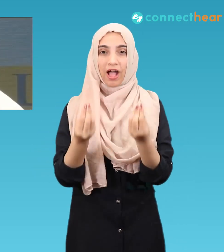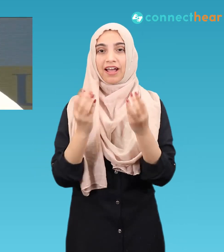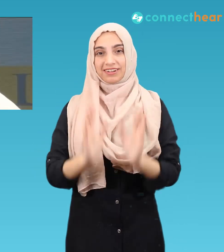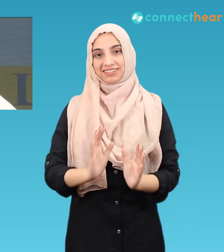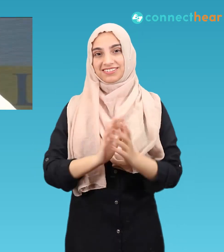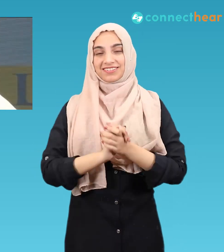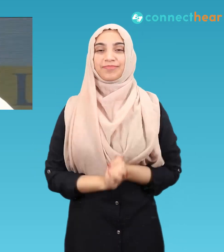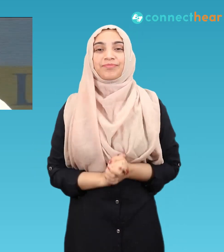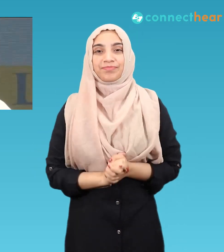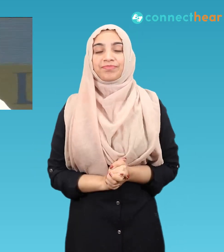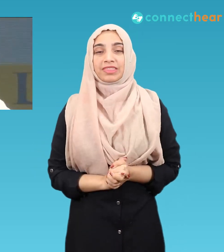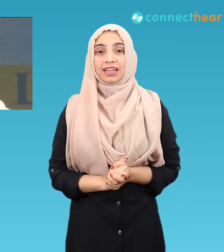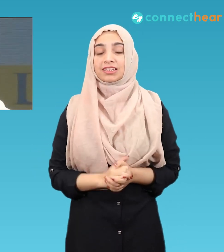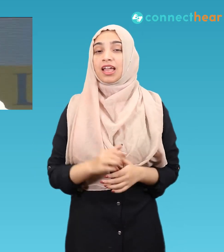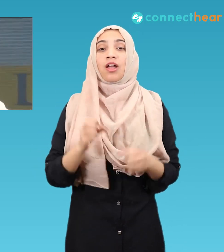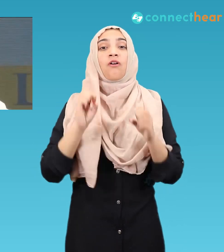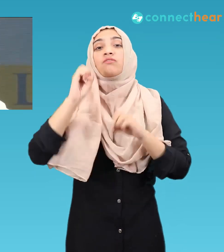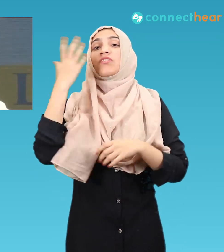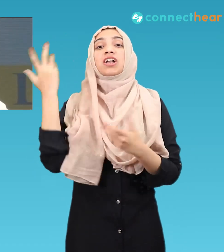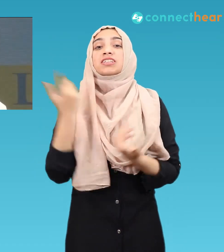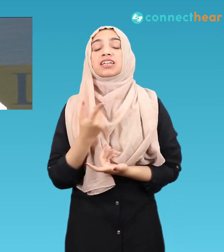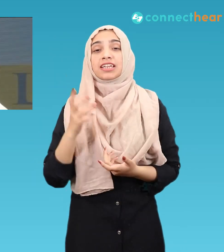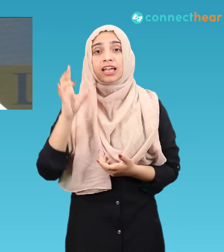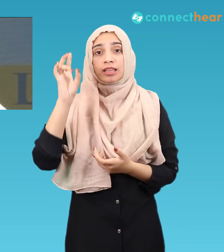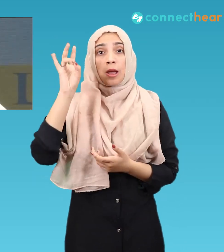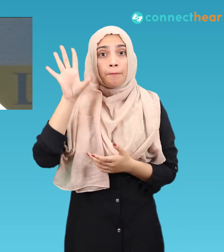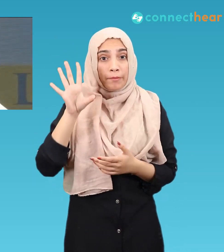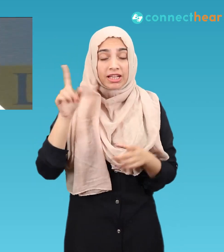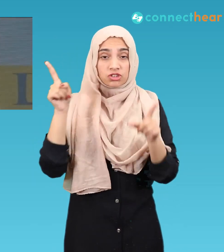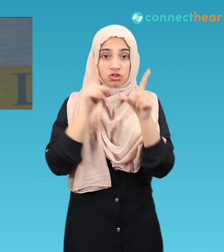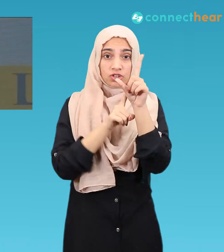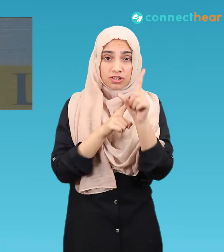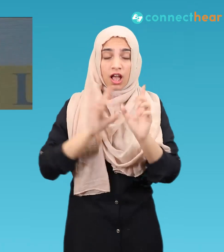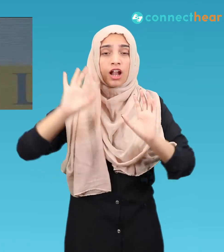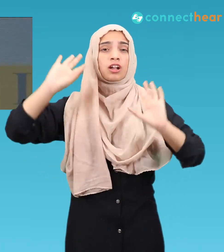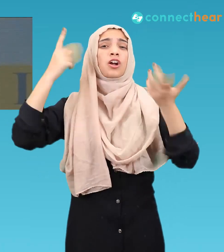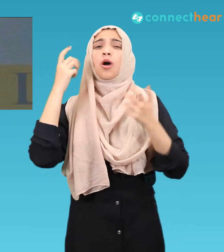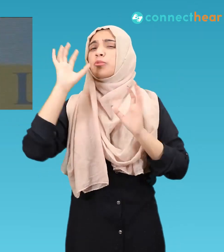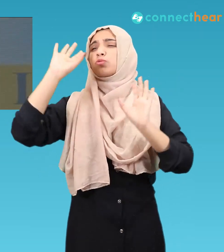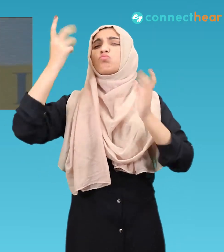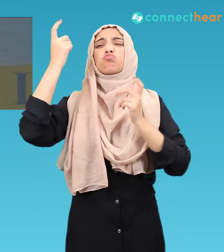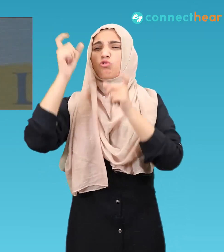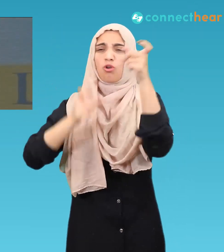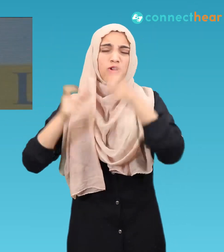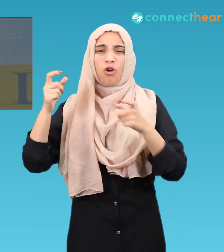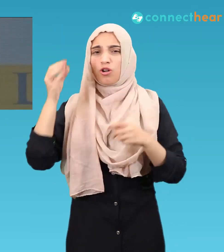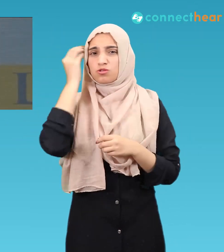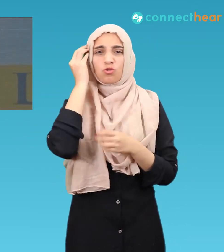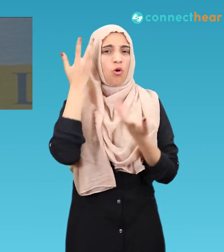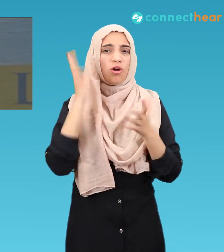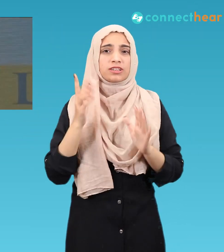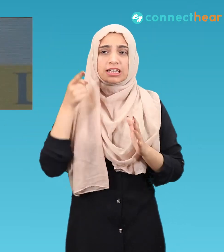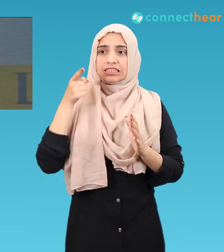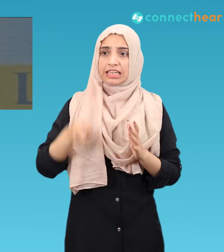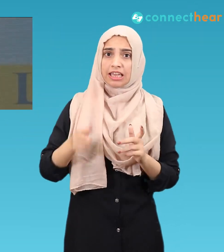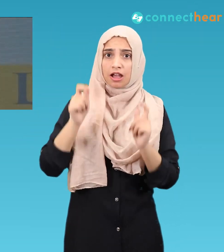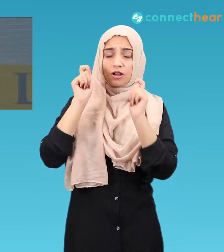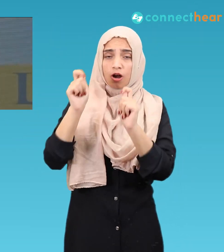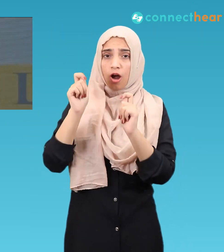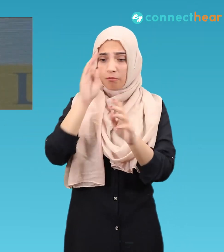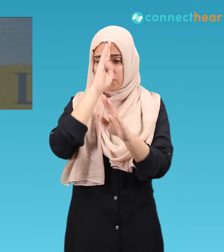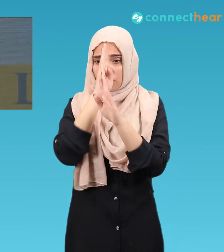कि 25 साल से कभी किसी ने नहीं सोचा था कि ये भी इसको भी प्रायोरिटी बनाएं कि